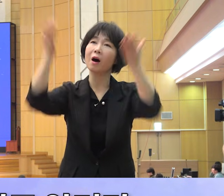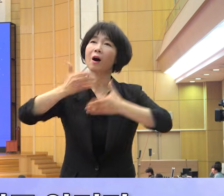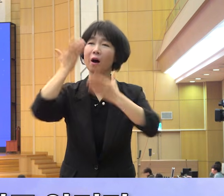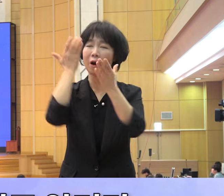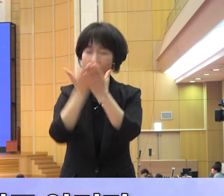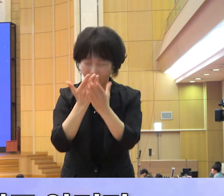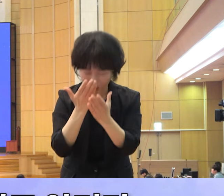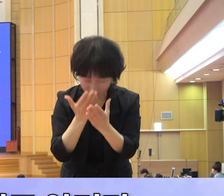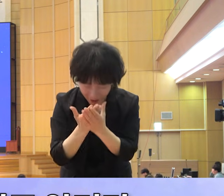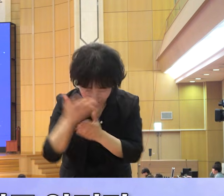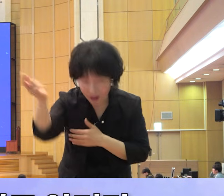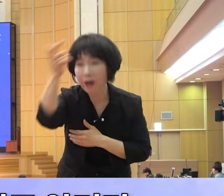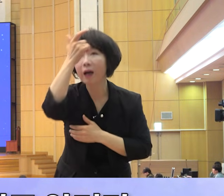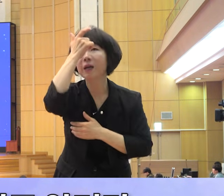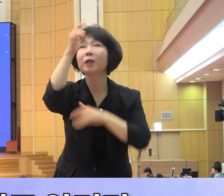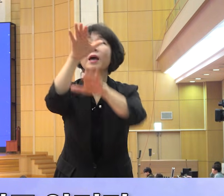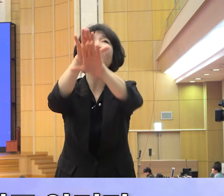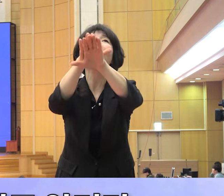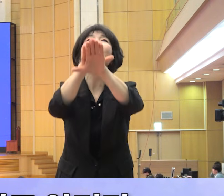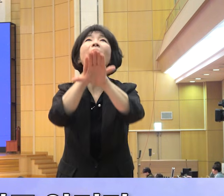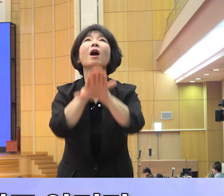다스리소서.